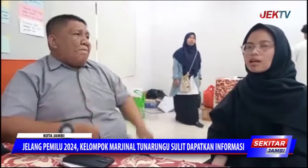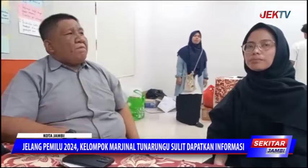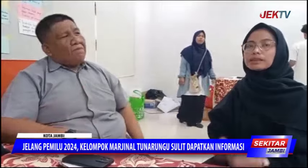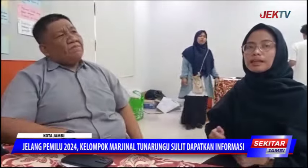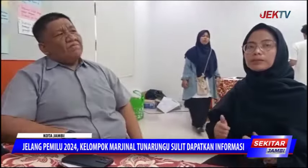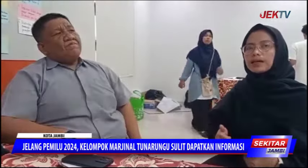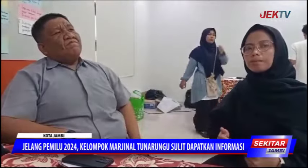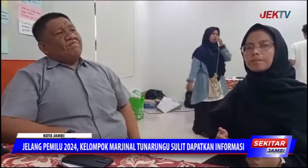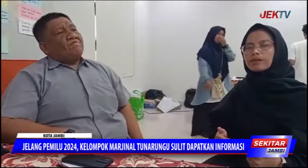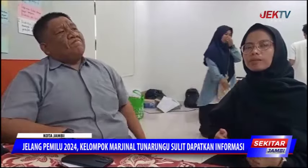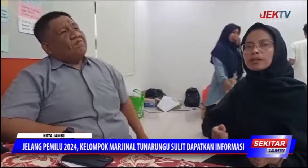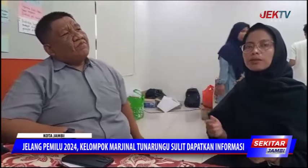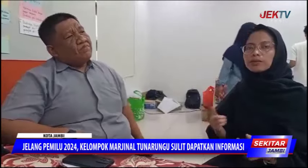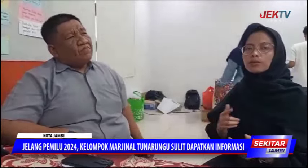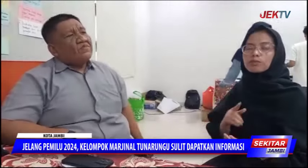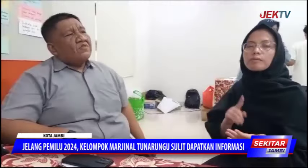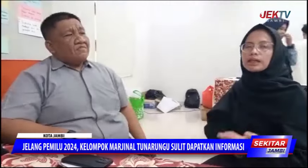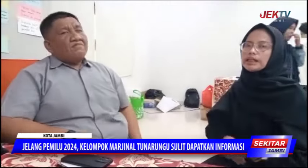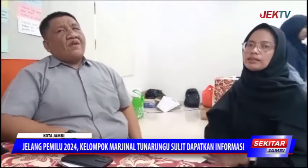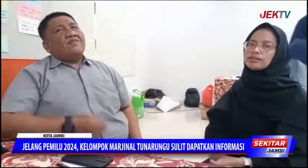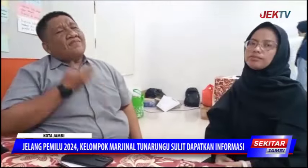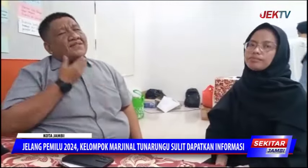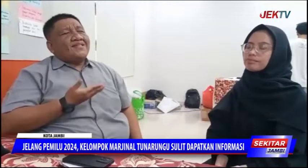dalam bersiap-siap teman-teman tuli untuk